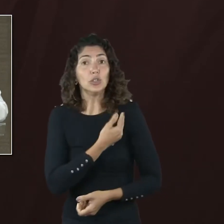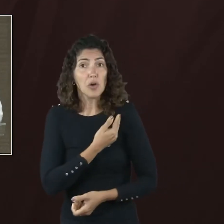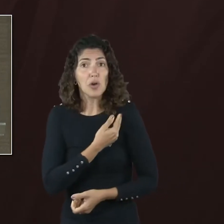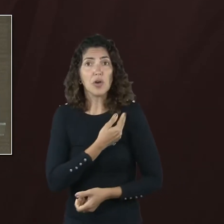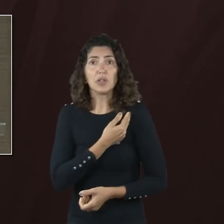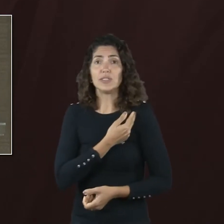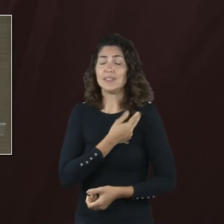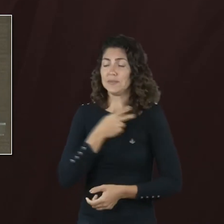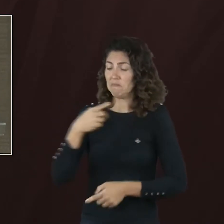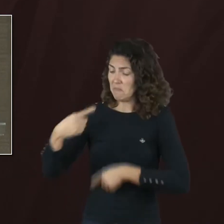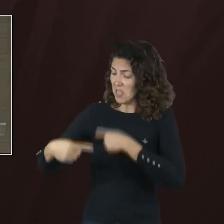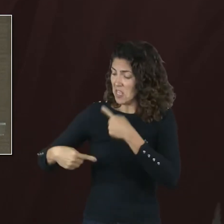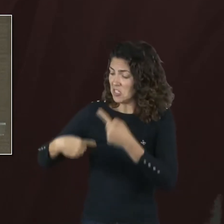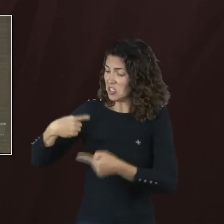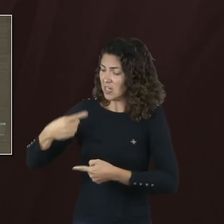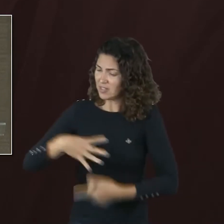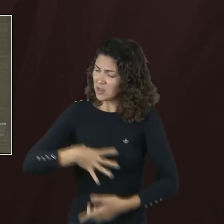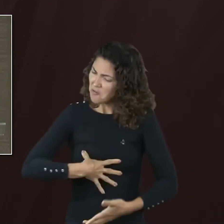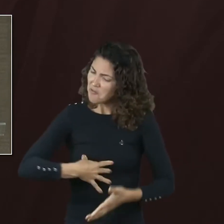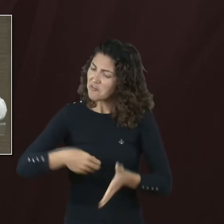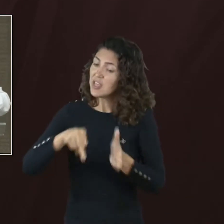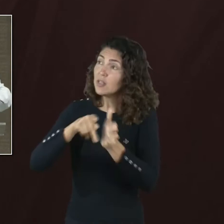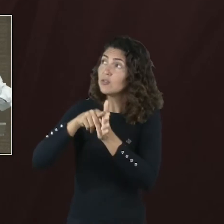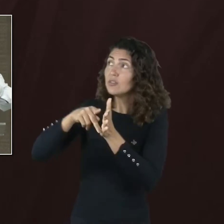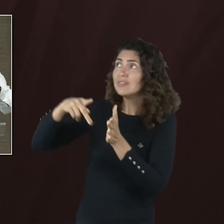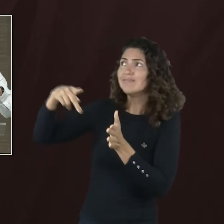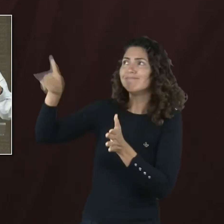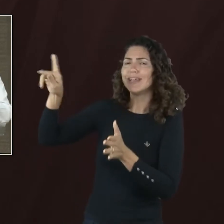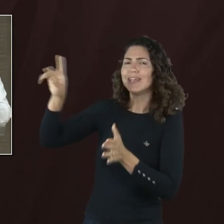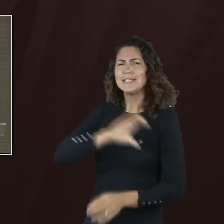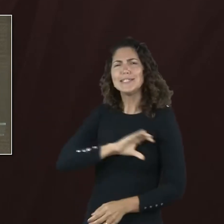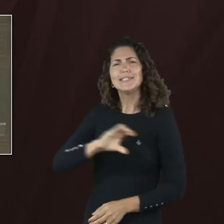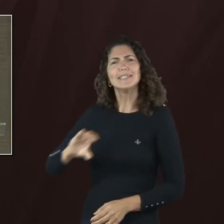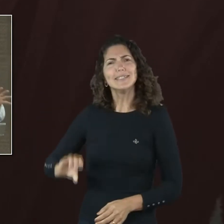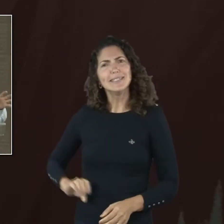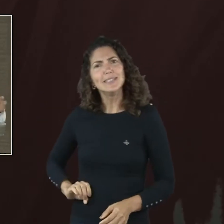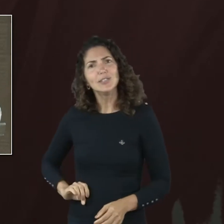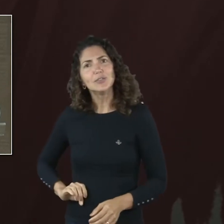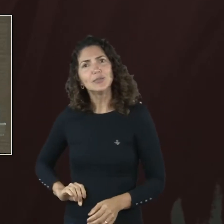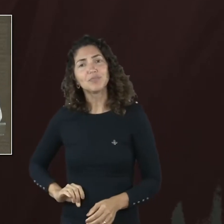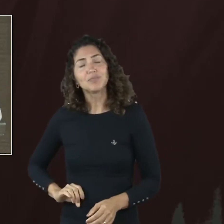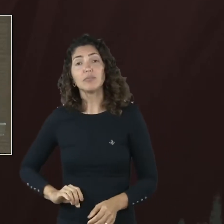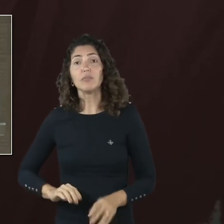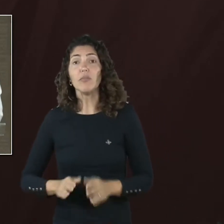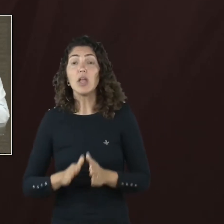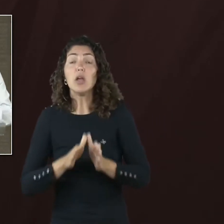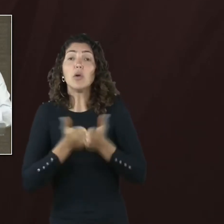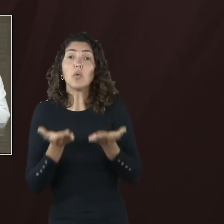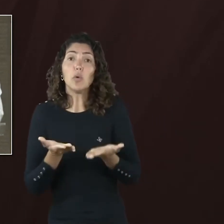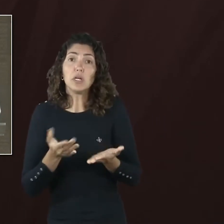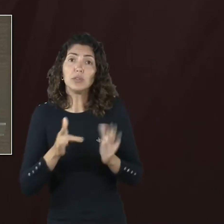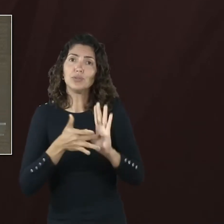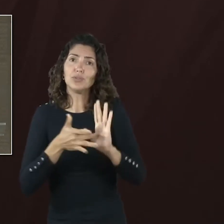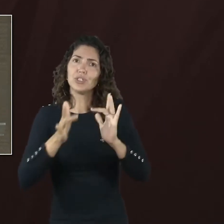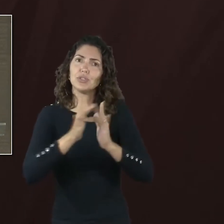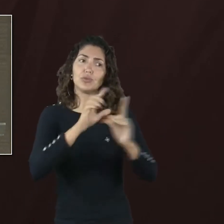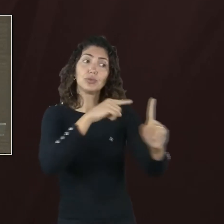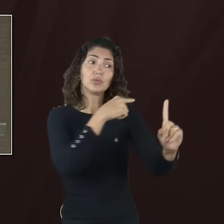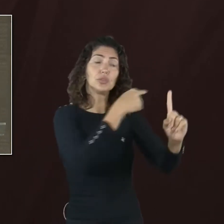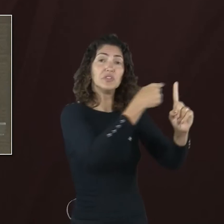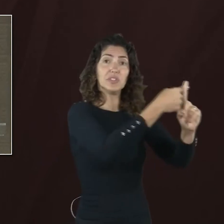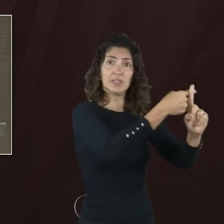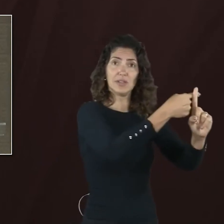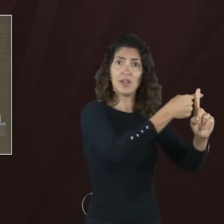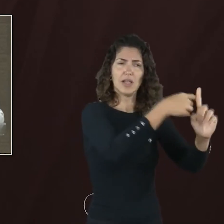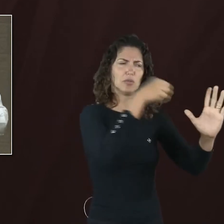lado e saiu sangue e água. Sangue nos purificou, sangue nos redimiu, e água é a vida de Deus que fluiu